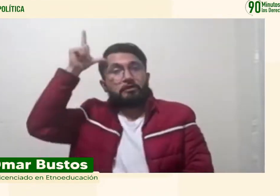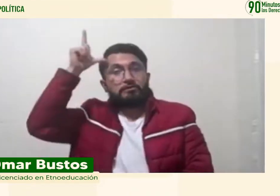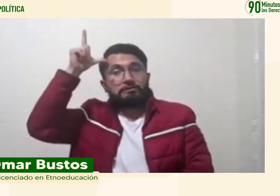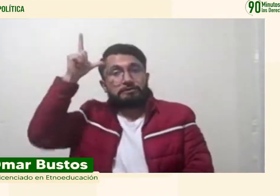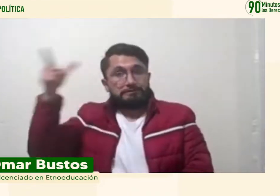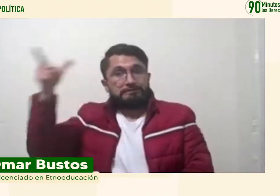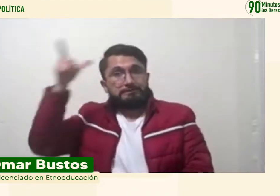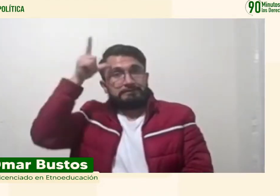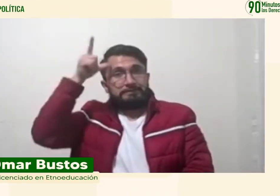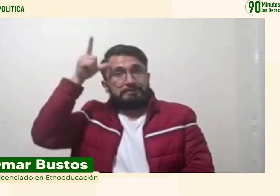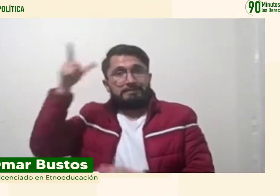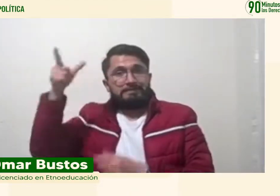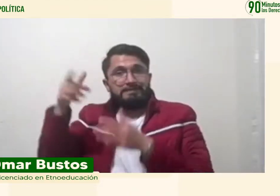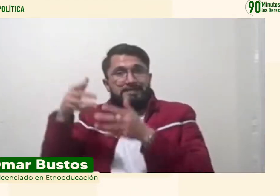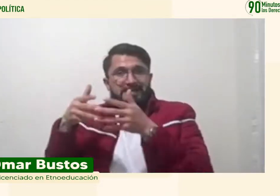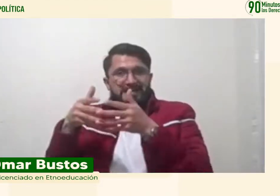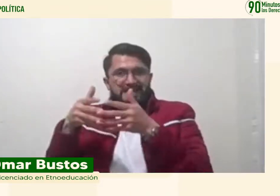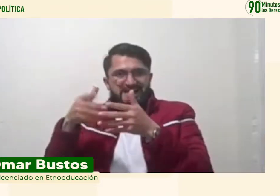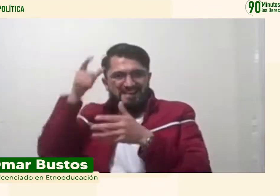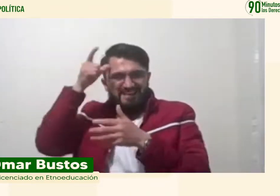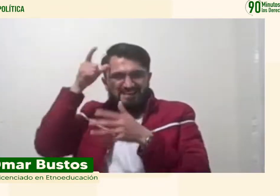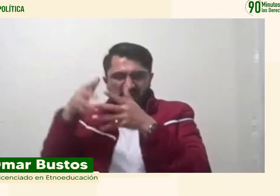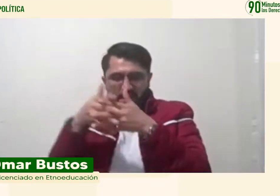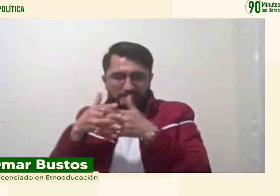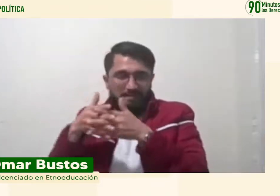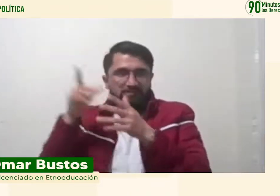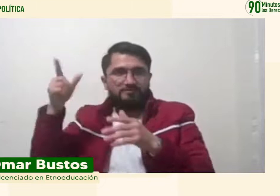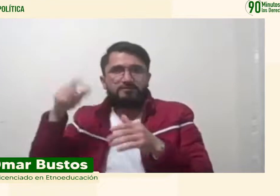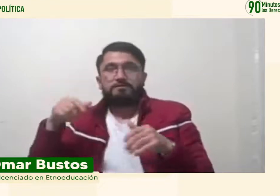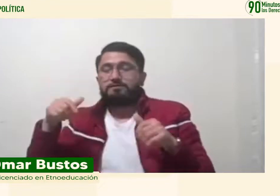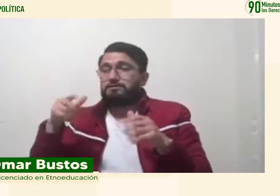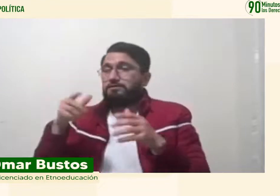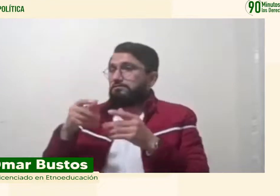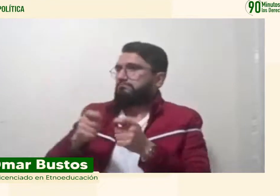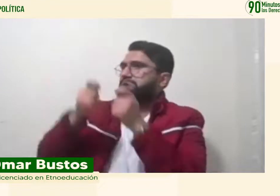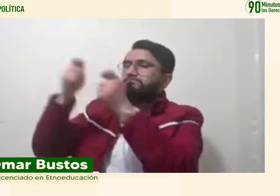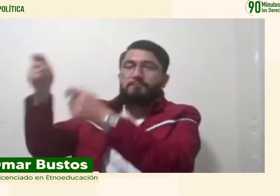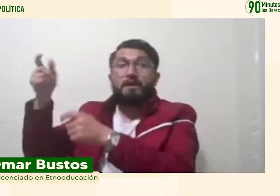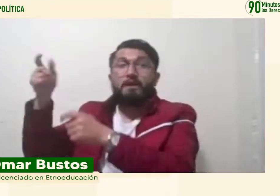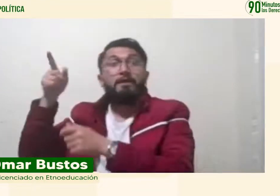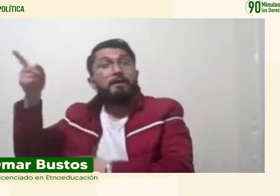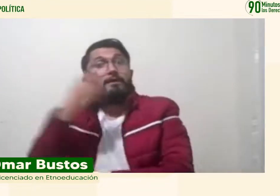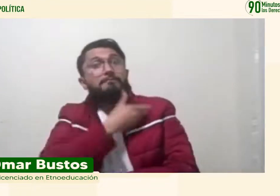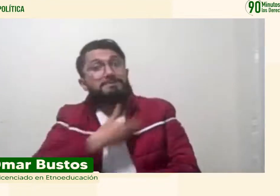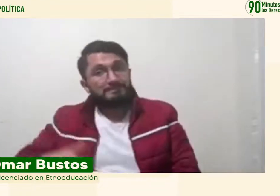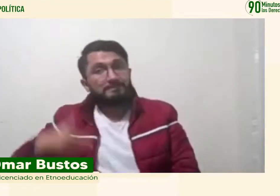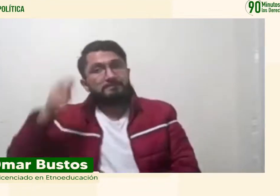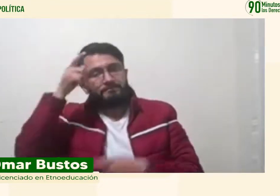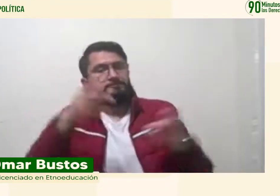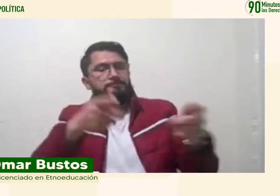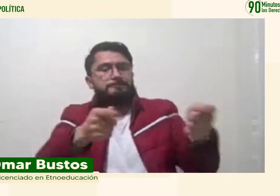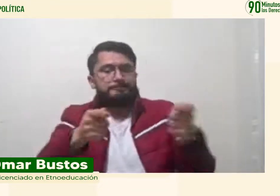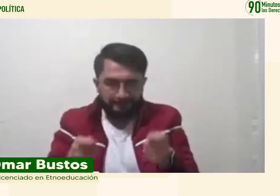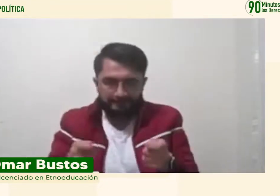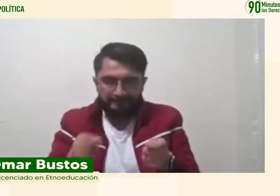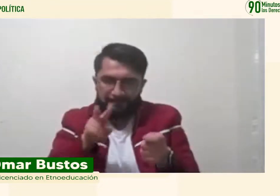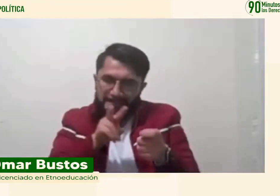mandar una carta al presidente lincoln presidente de eeuu en ese momento y el presidente